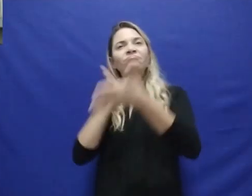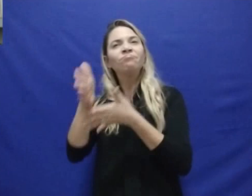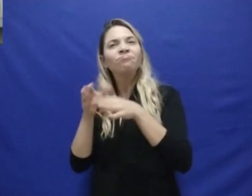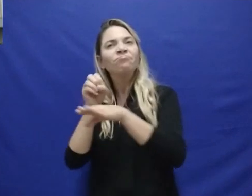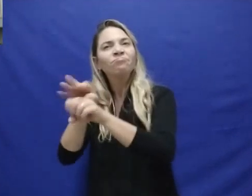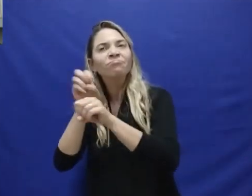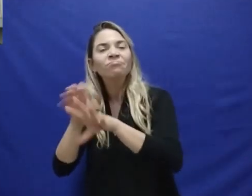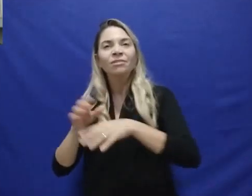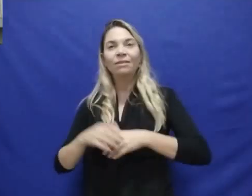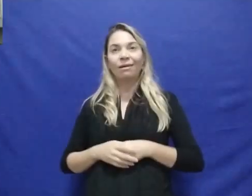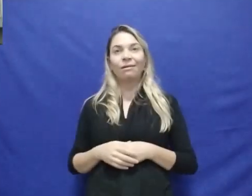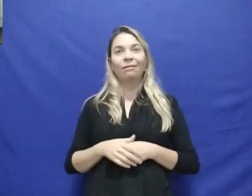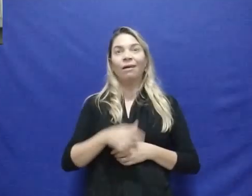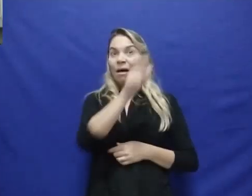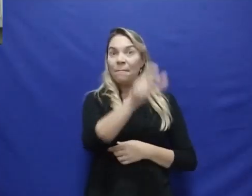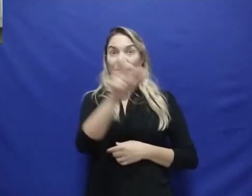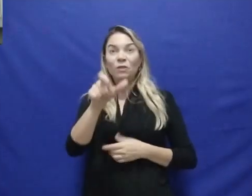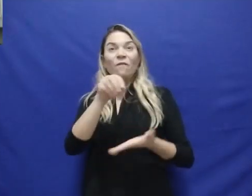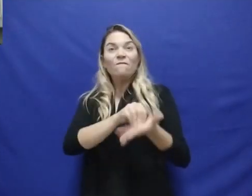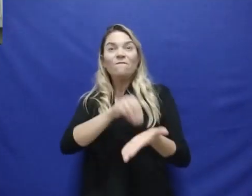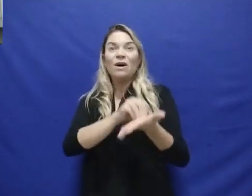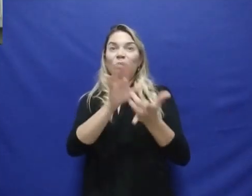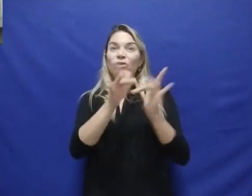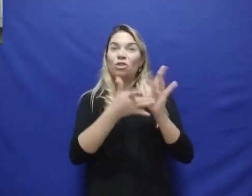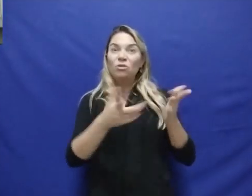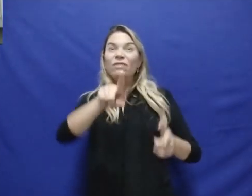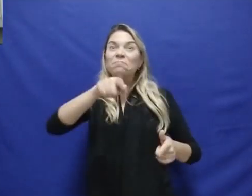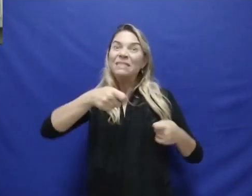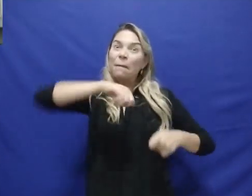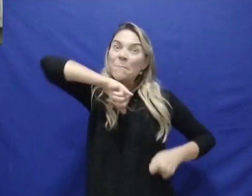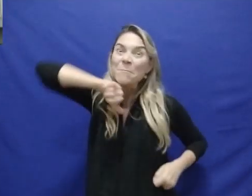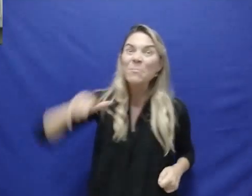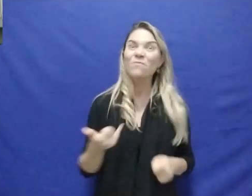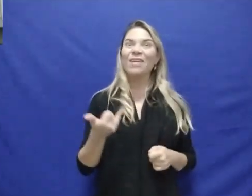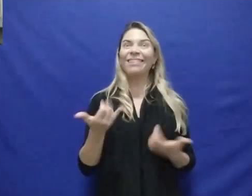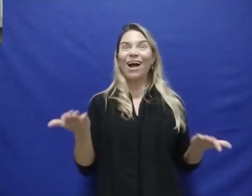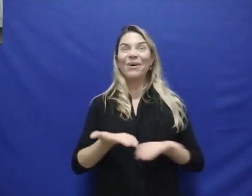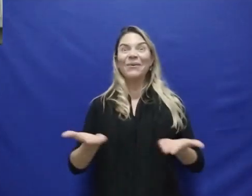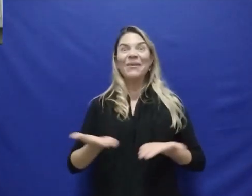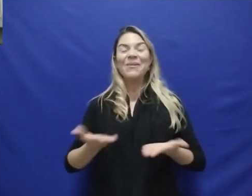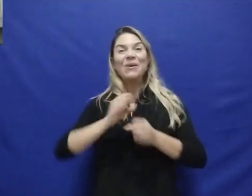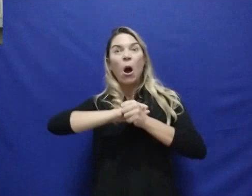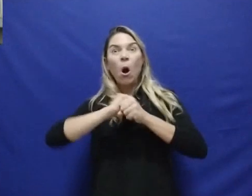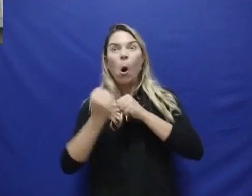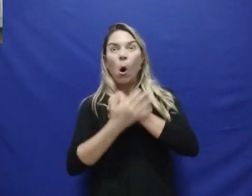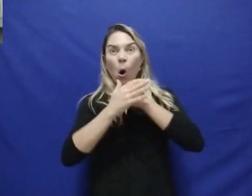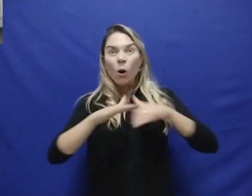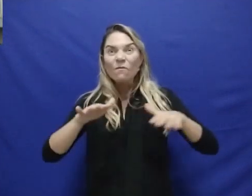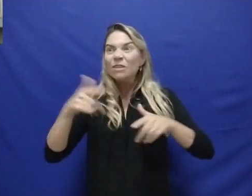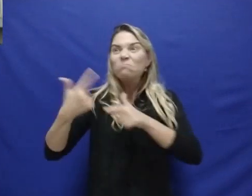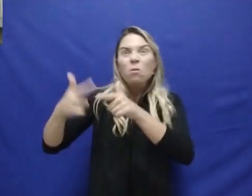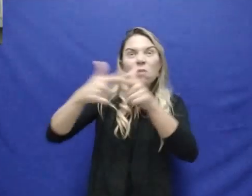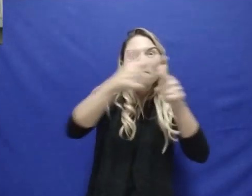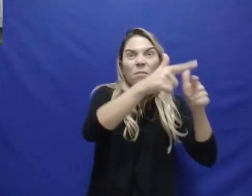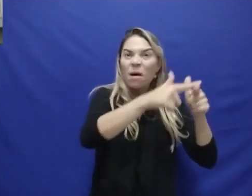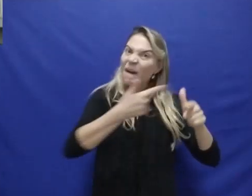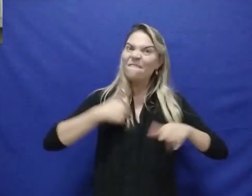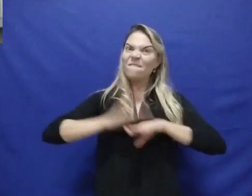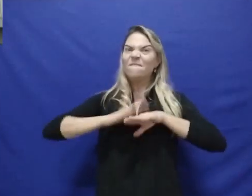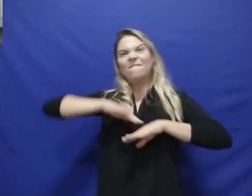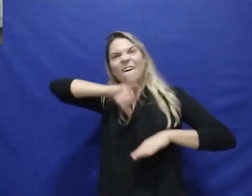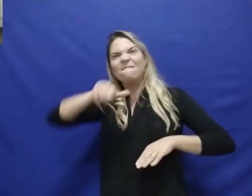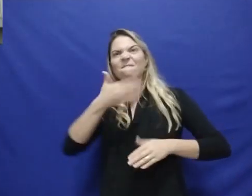Cristo. Naqueles dias, por conta das históricas distâncias entre judeus e samaritanos, os